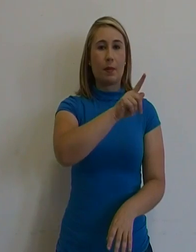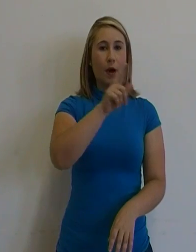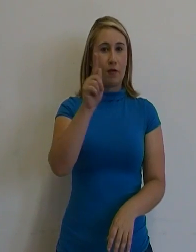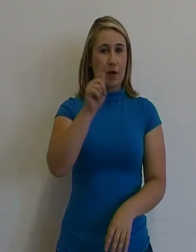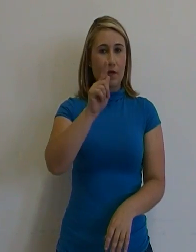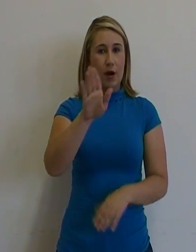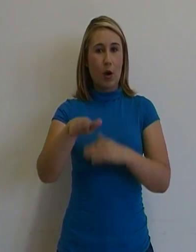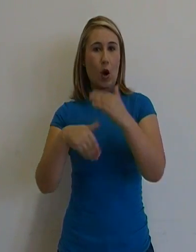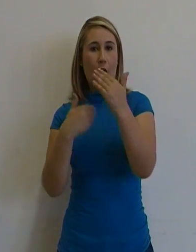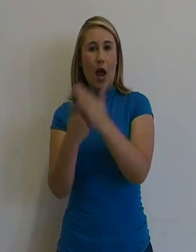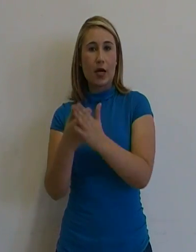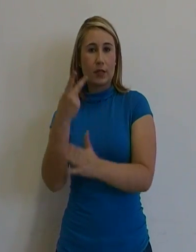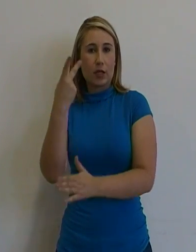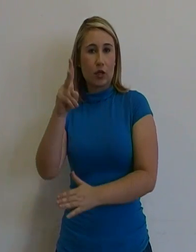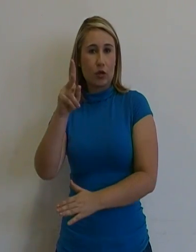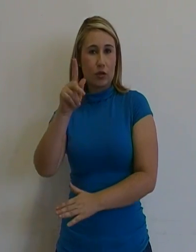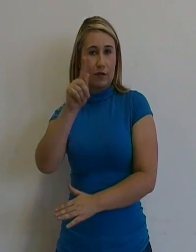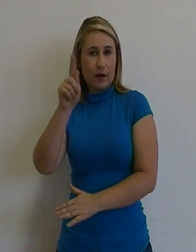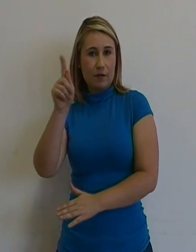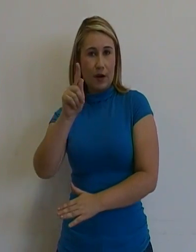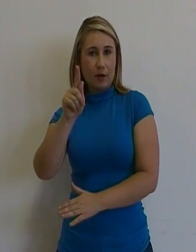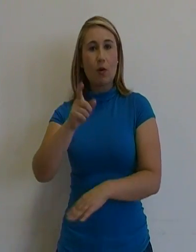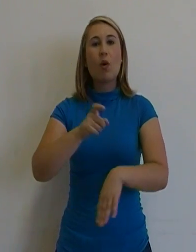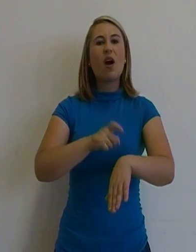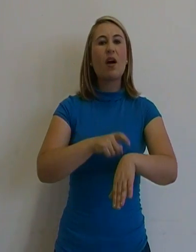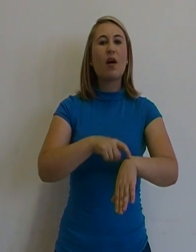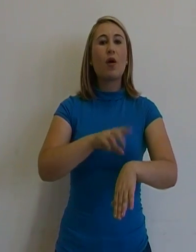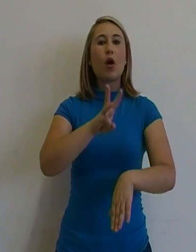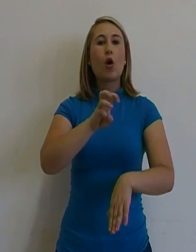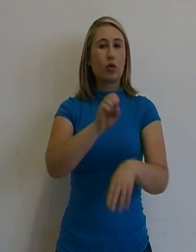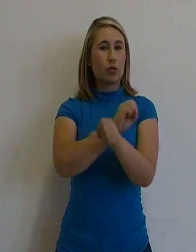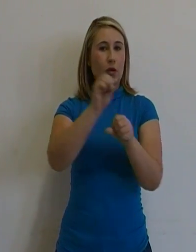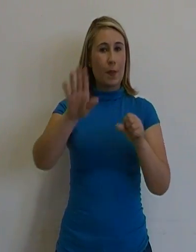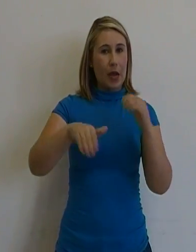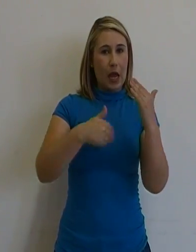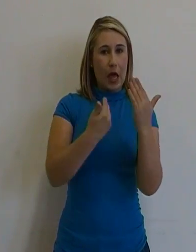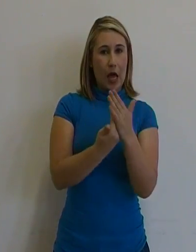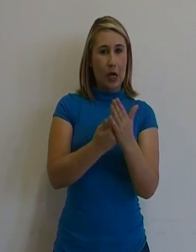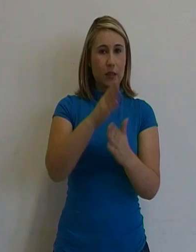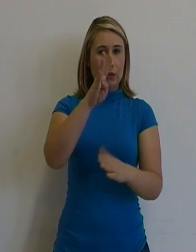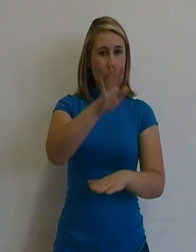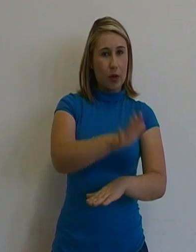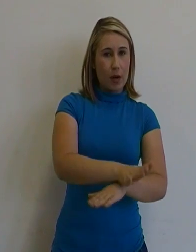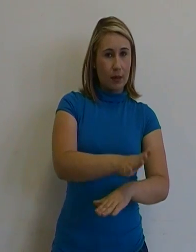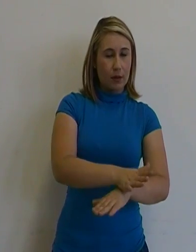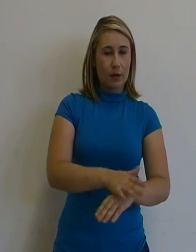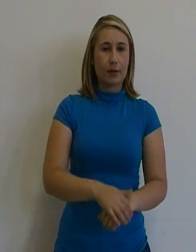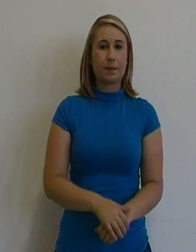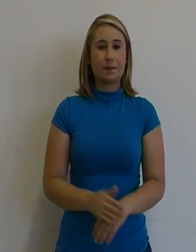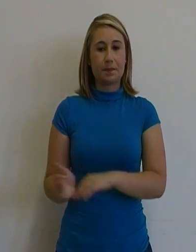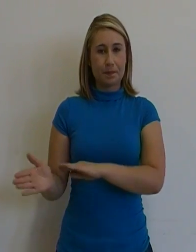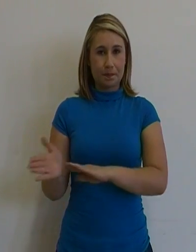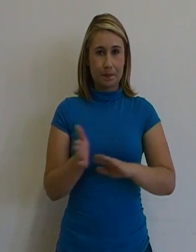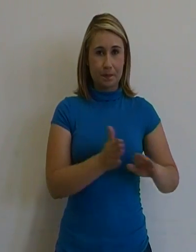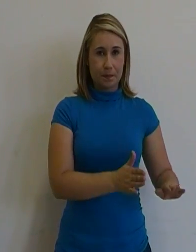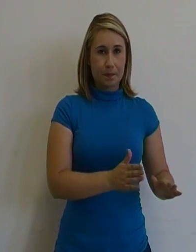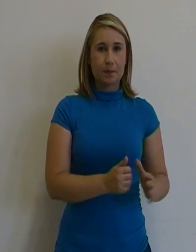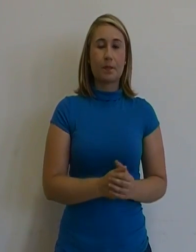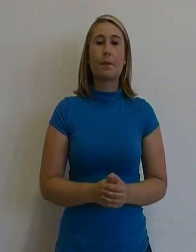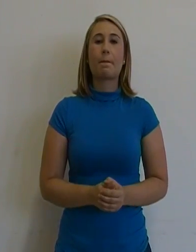de febrero, de 8 de la mañana a 4 de la tarde, jornada continua. Acción Comunal de